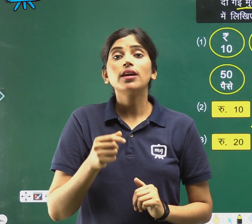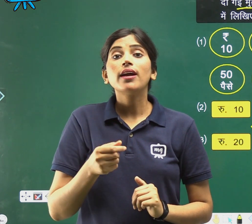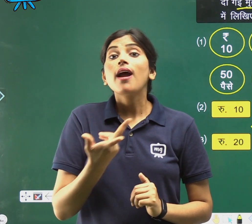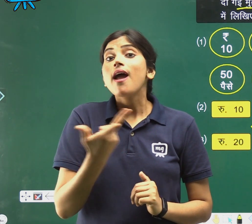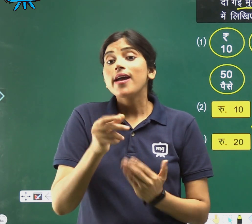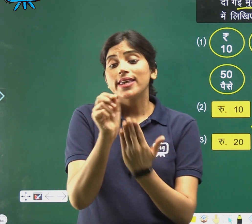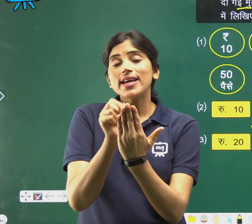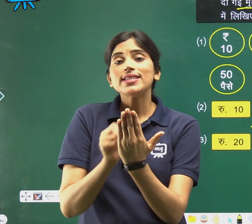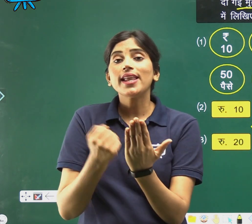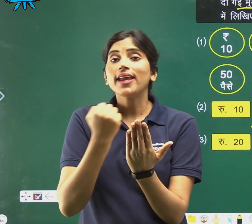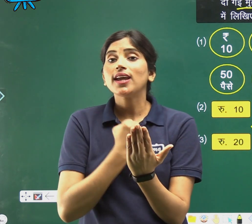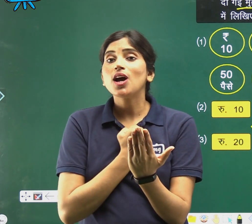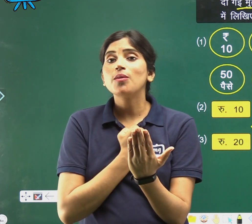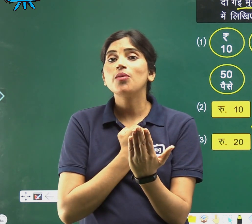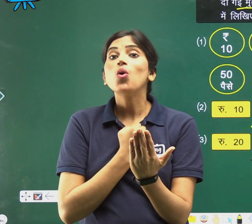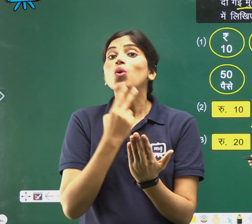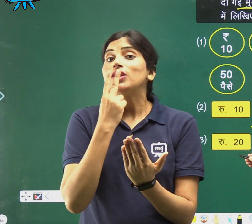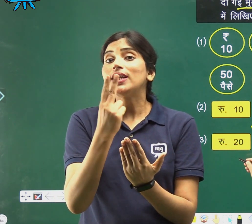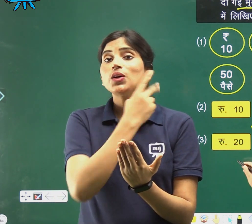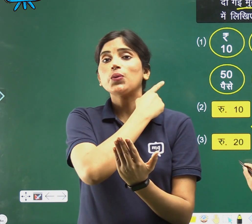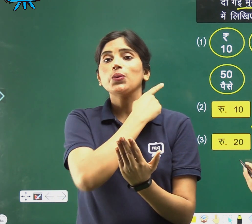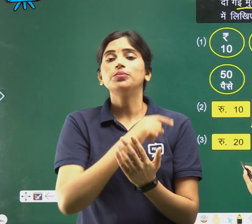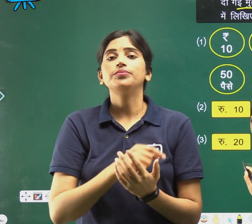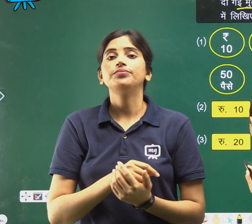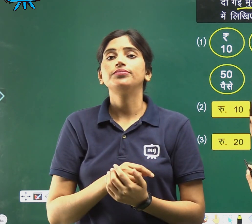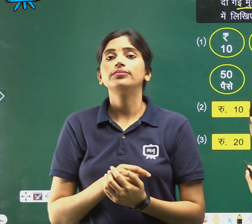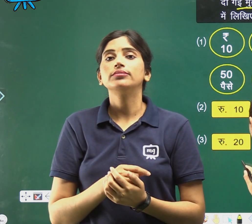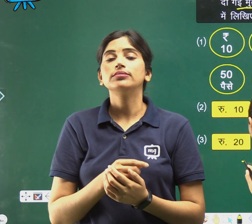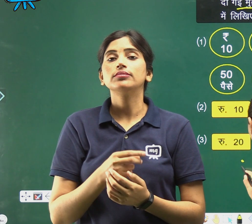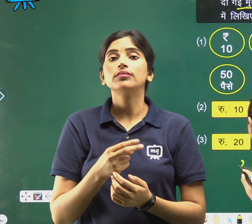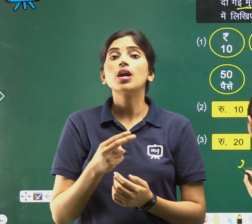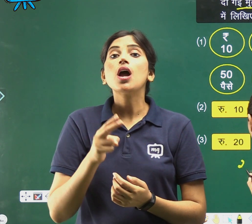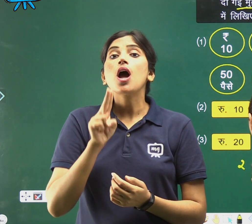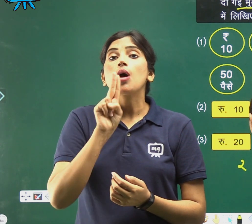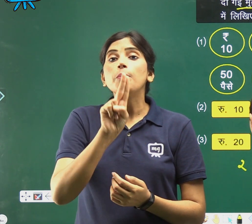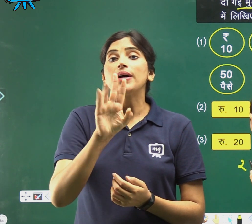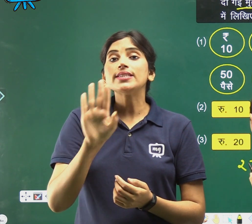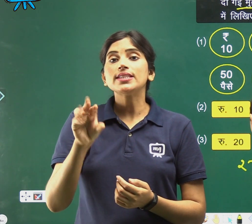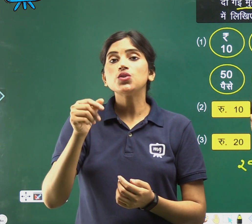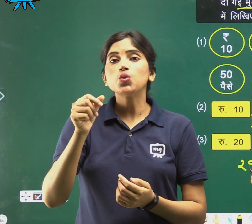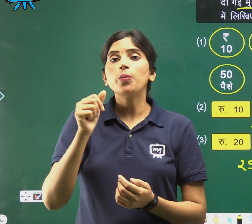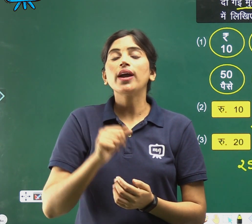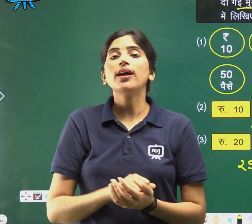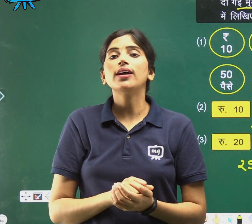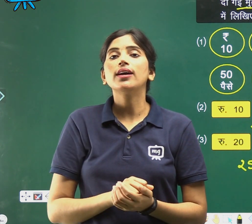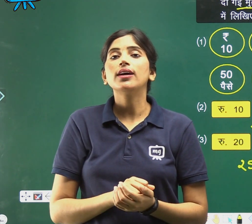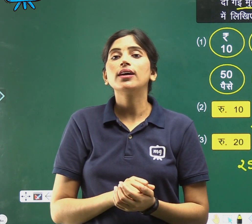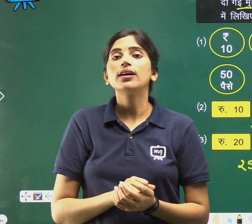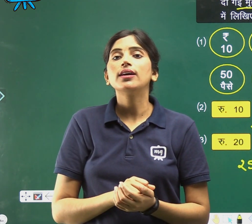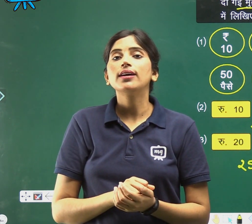कैसे लिखेंगे हम? देखो, 25 रुपए